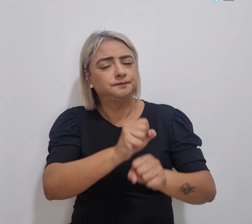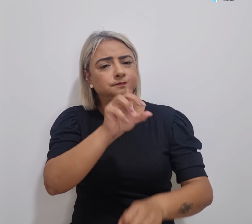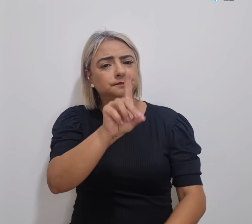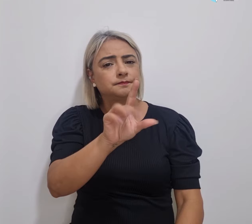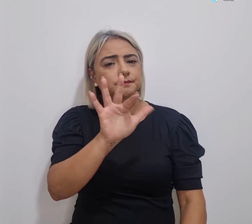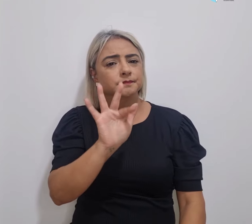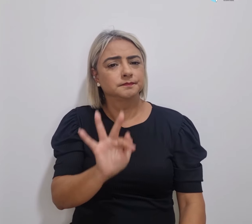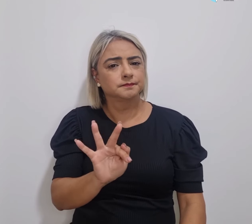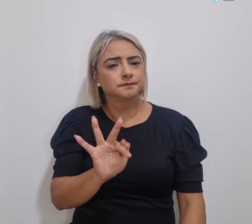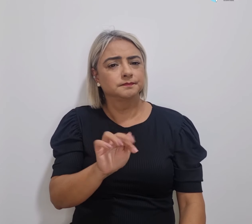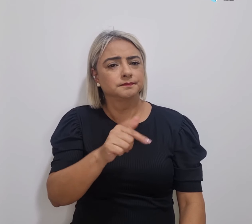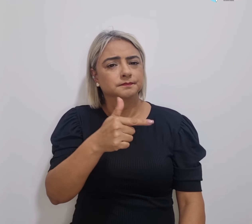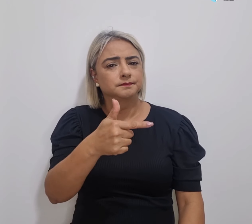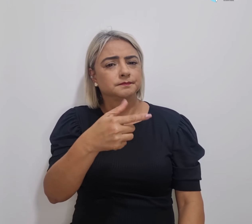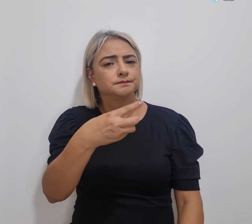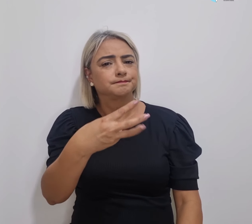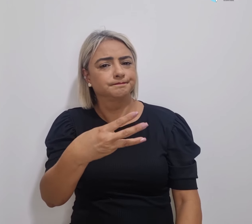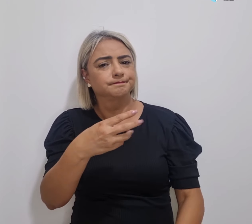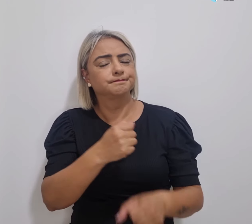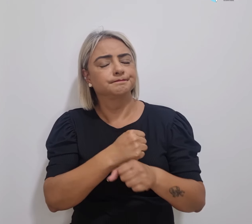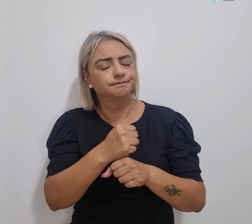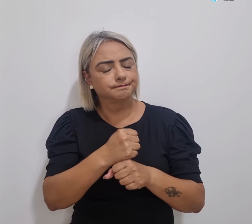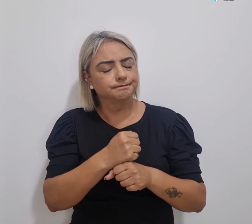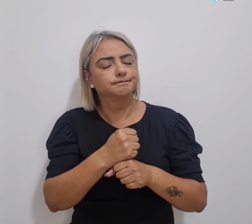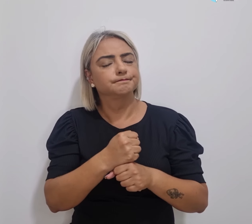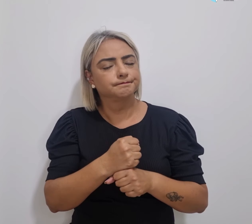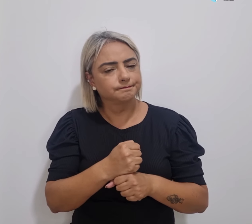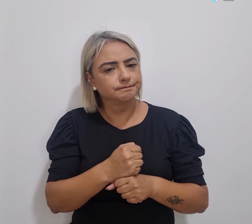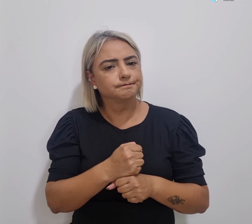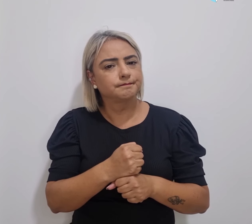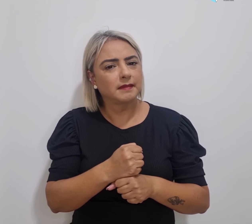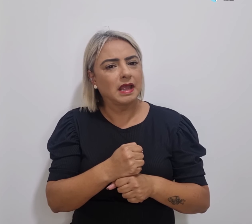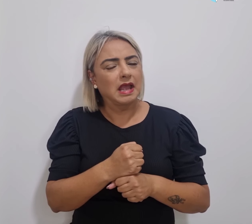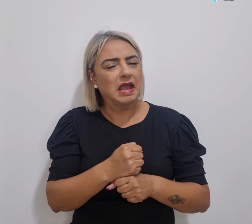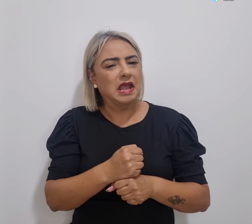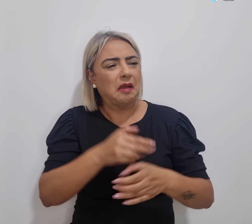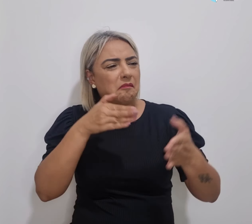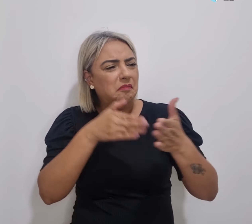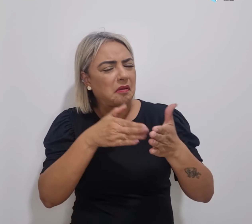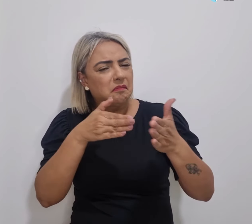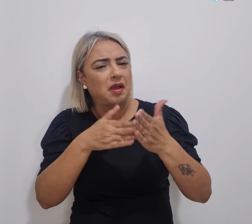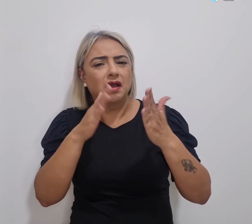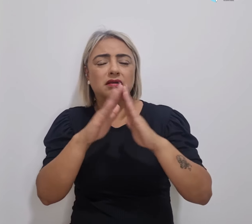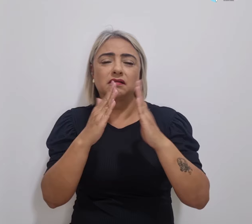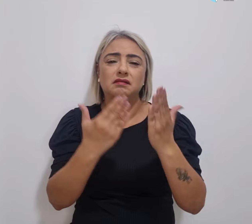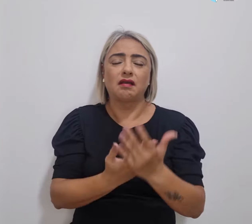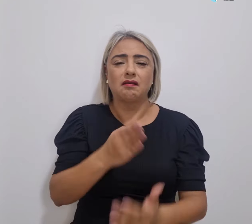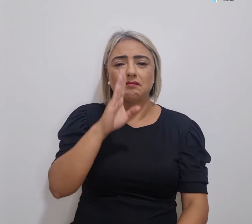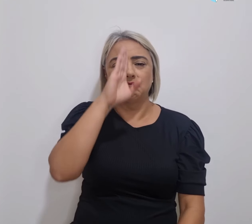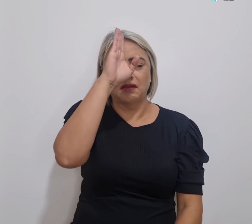em 2023 e a interrupção escolar é um dos principais fatores.